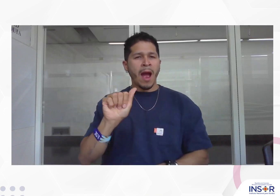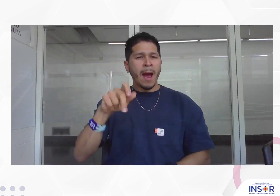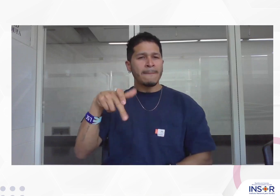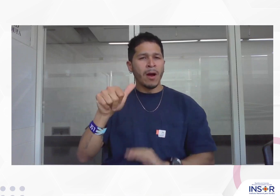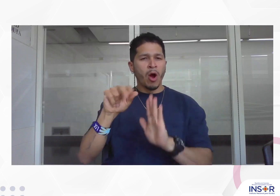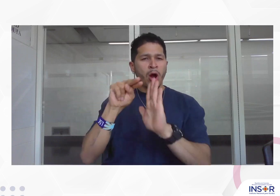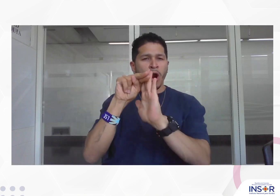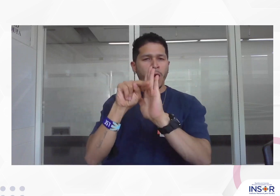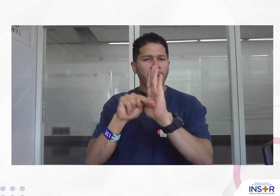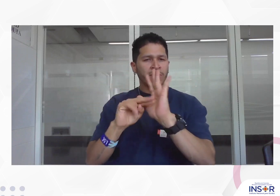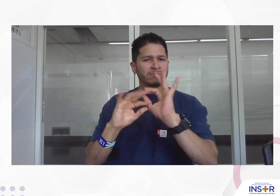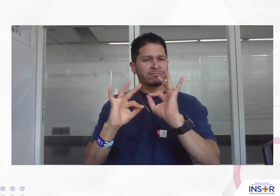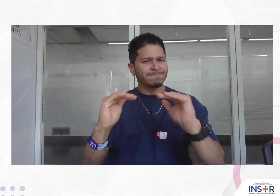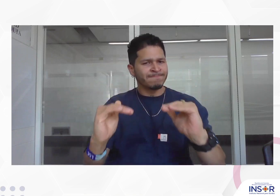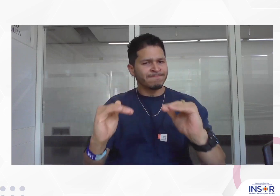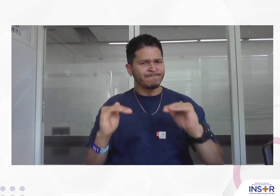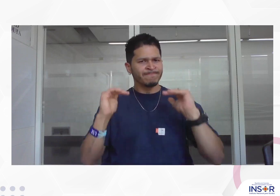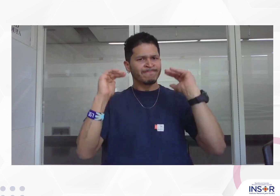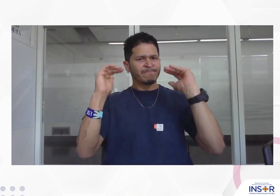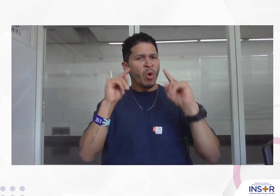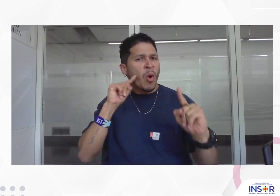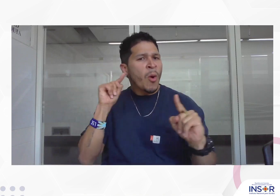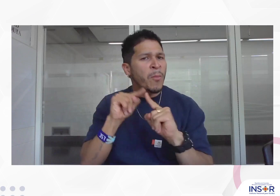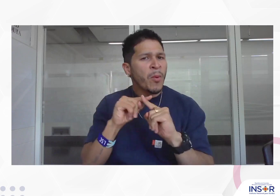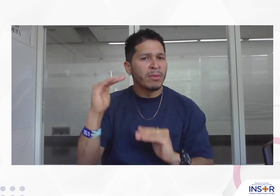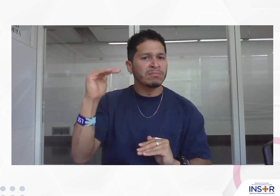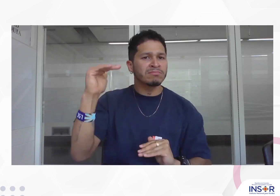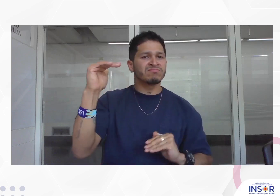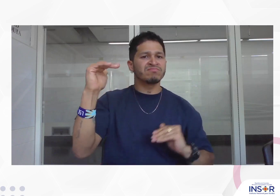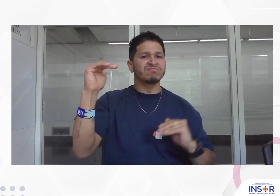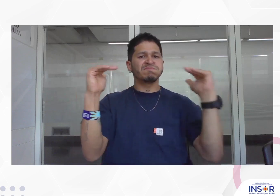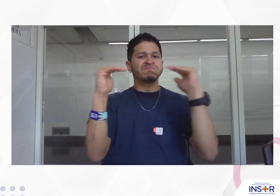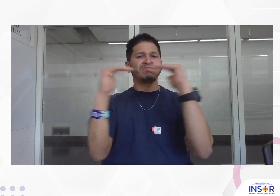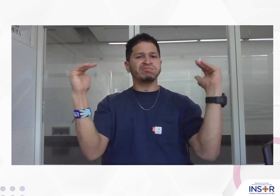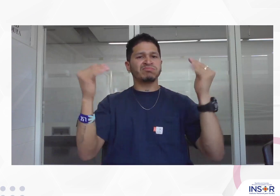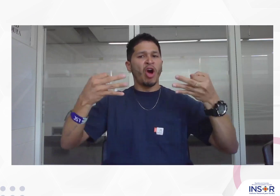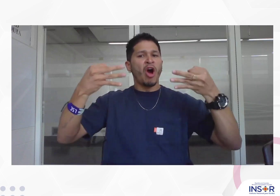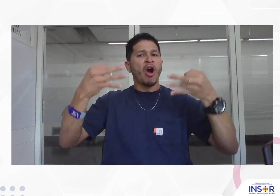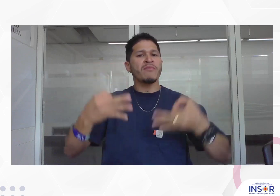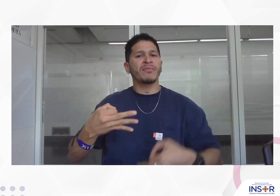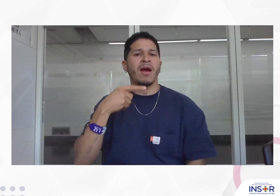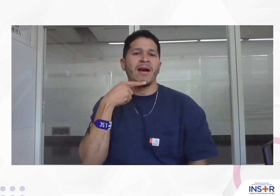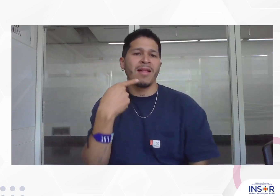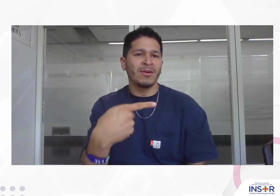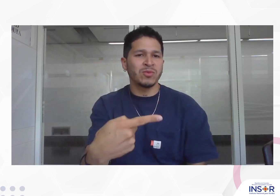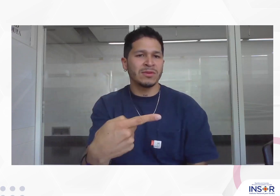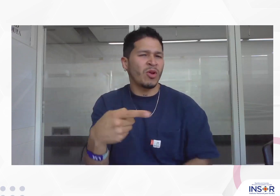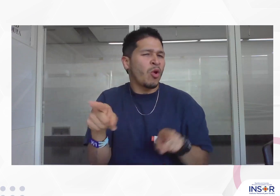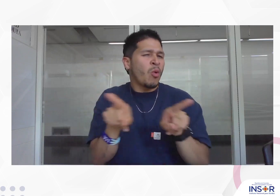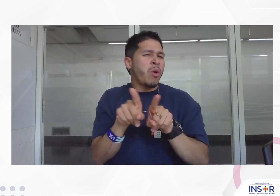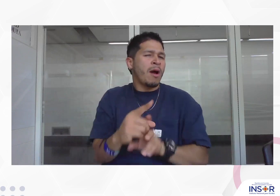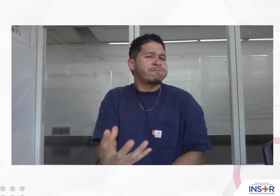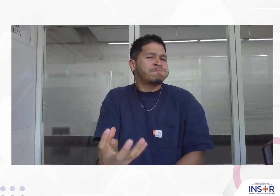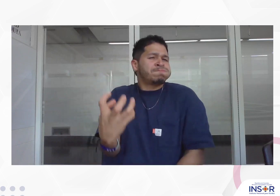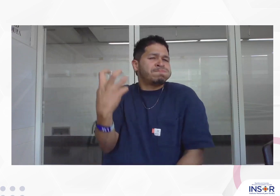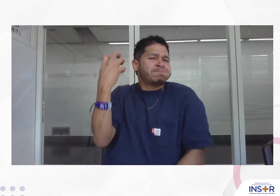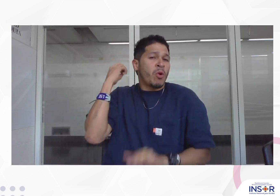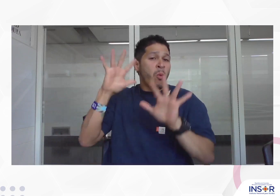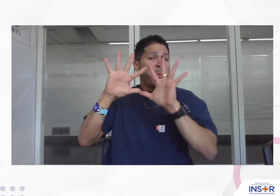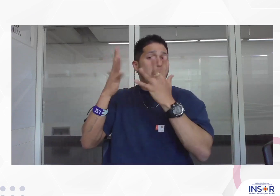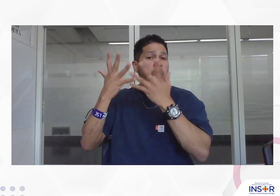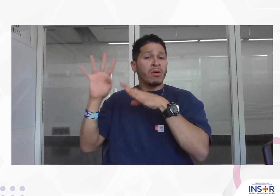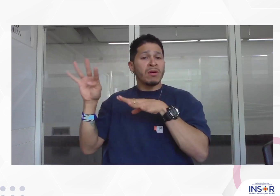usando la lengua de señas en un ambiente que sea óptimo para la grabación, con todos los requerimientos físicos del espacio